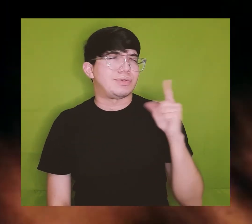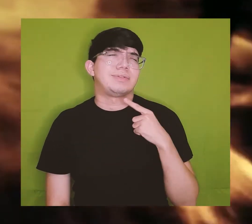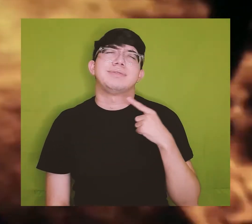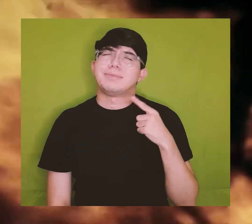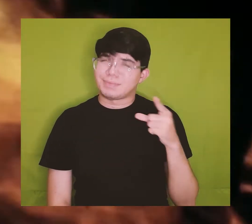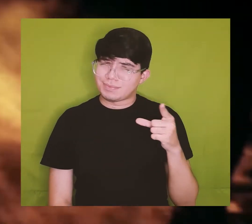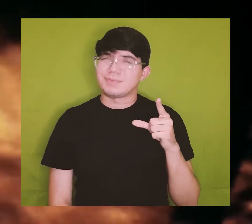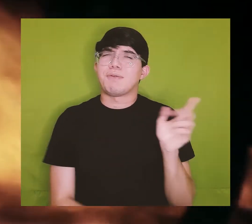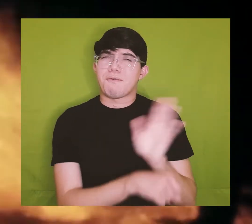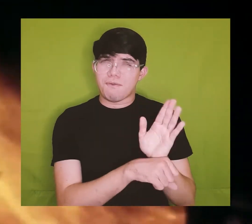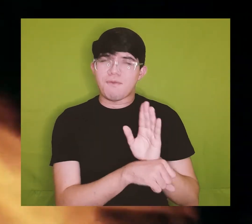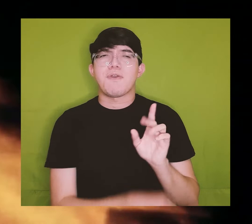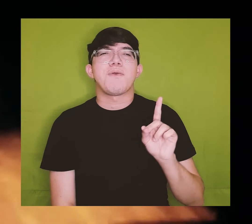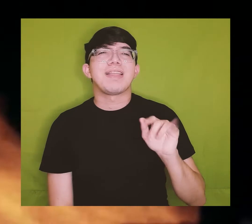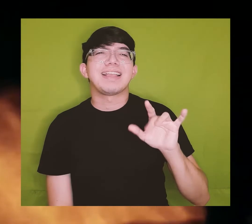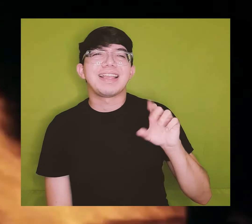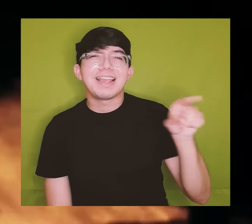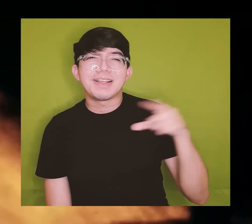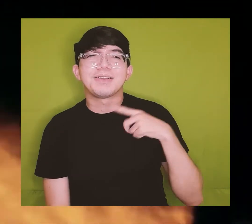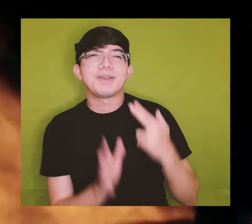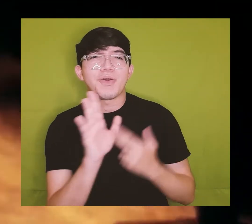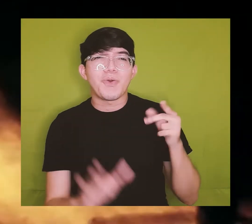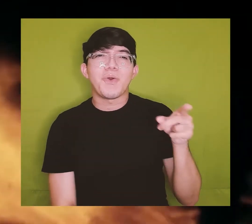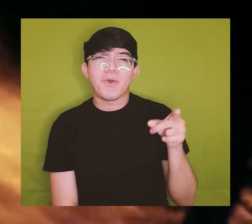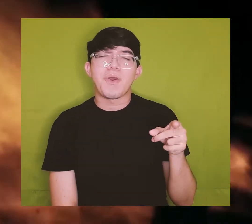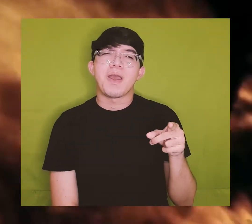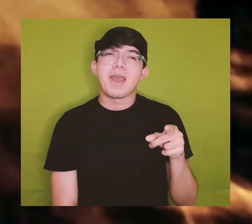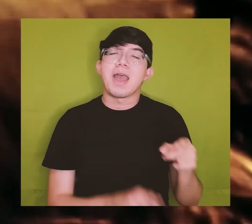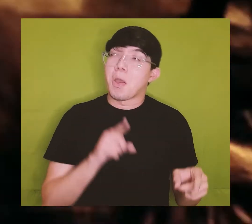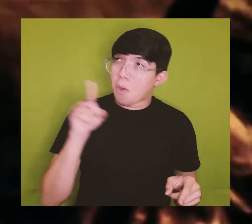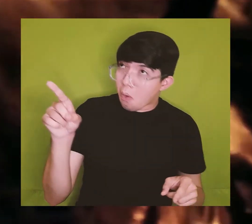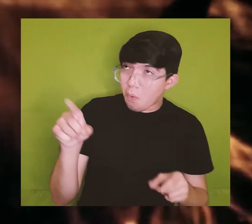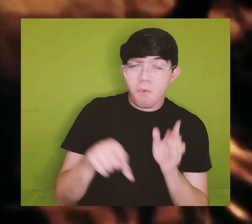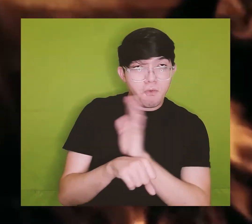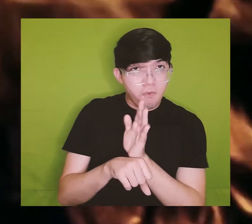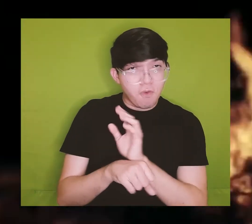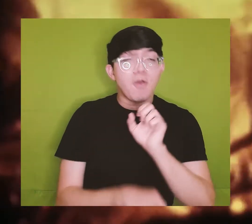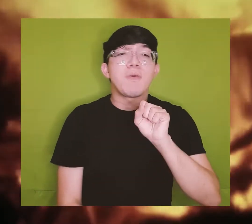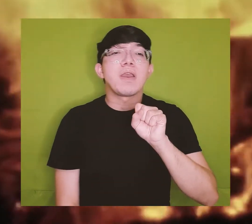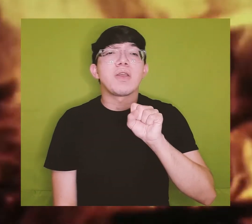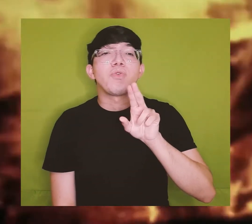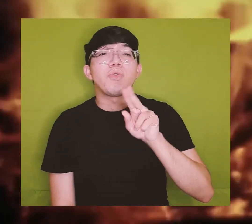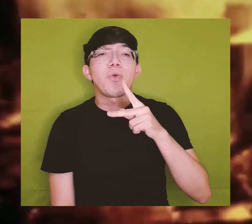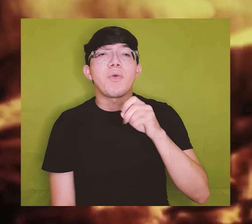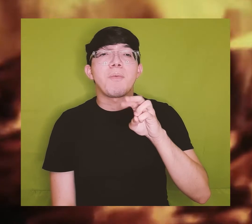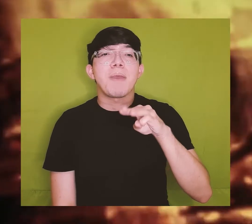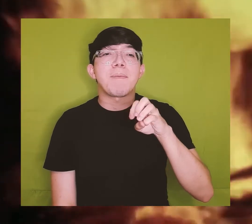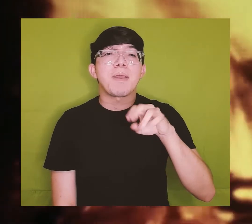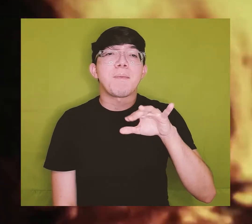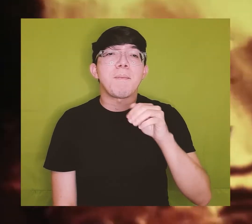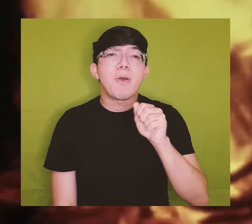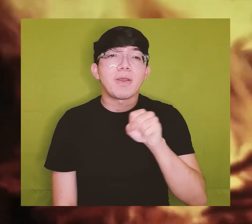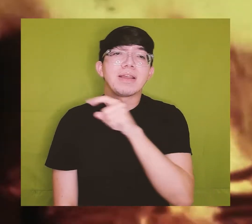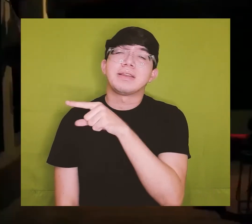uma fortaleza bem central, né? Porque é quem tinha acesso ao Super 8, quem tinha nessa possibilidade. E eu queria muito poder ter essas super